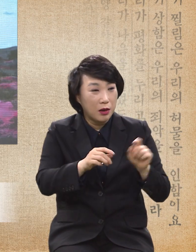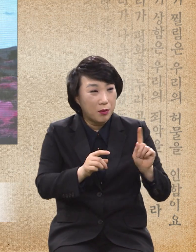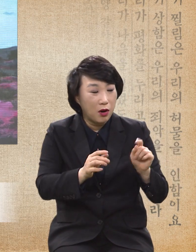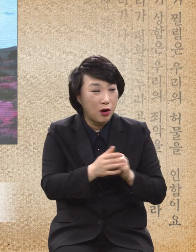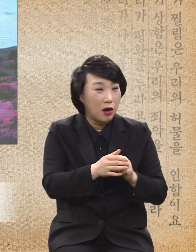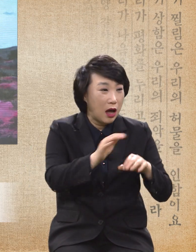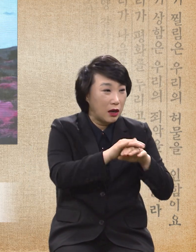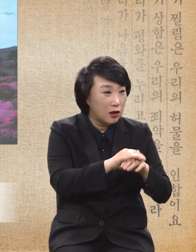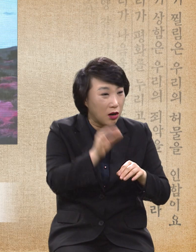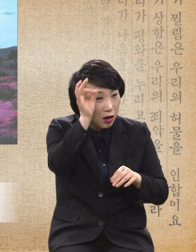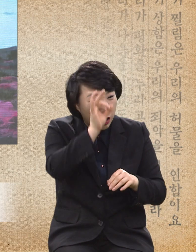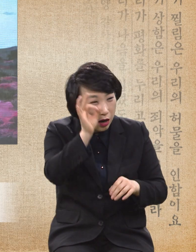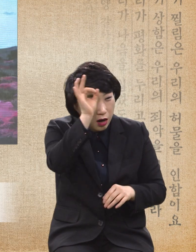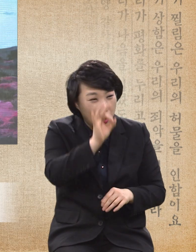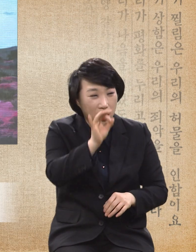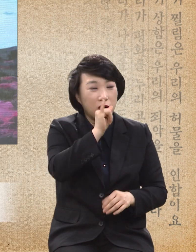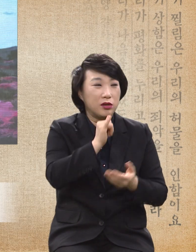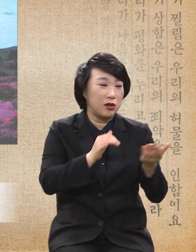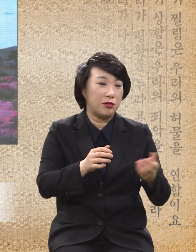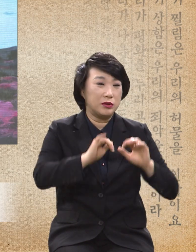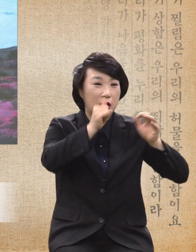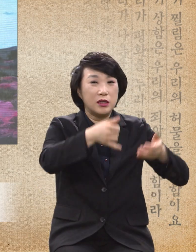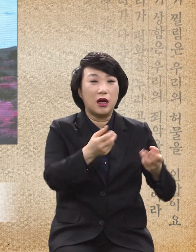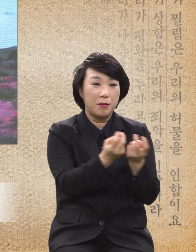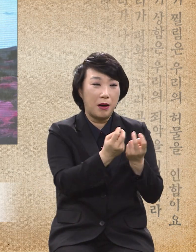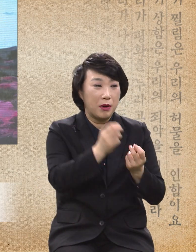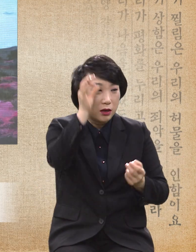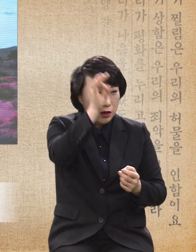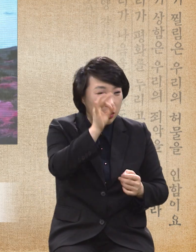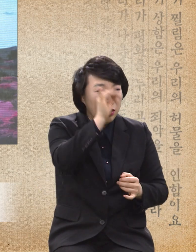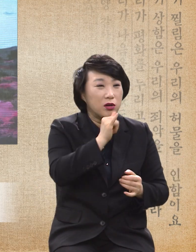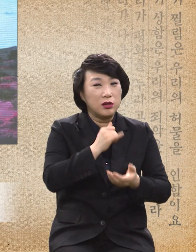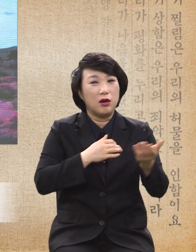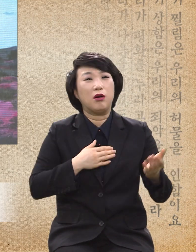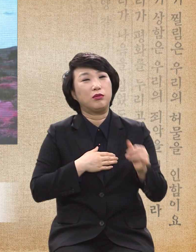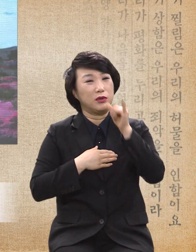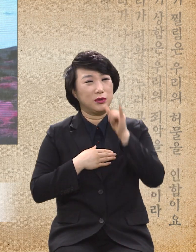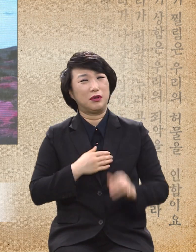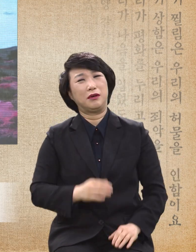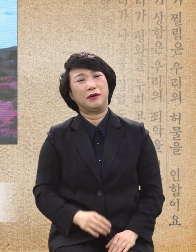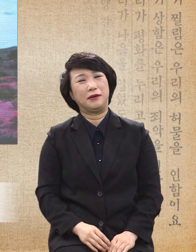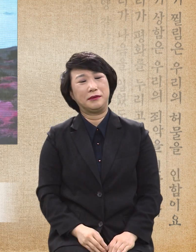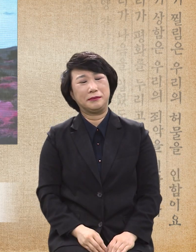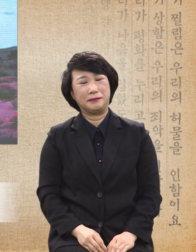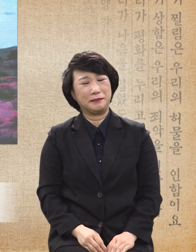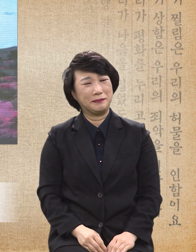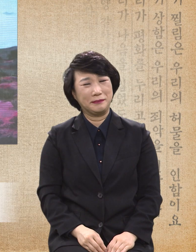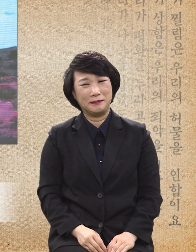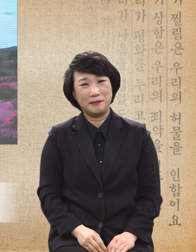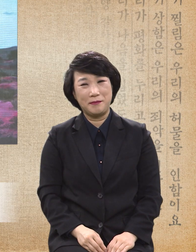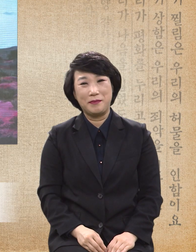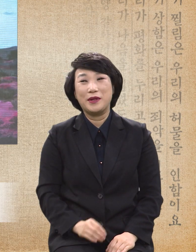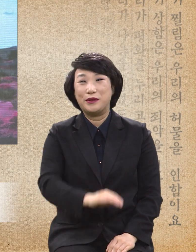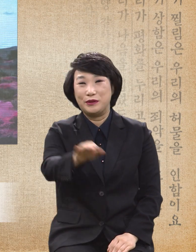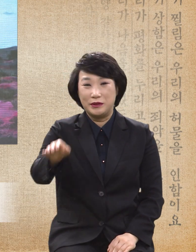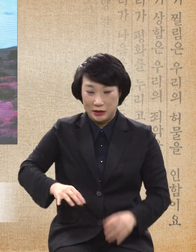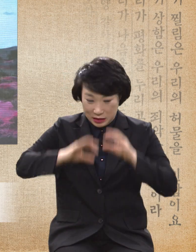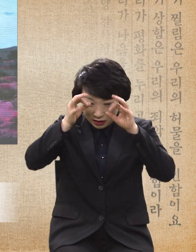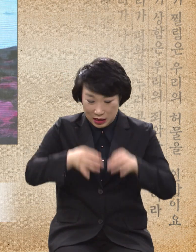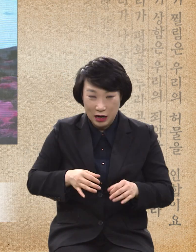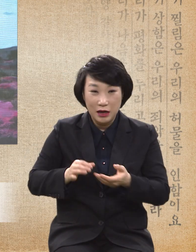해결하려 온갖 세상의 방법을 찾아다니고 쫓아다니지 않느냐 그 말입니다. 우리